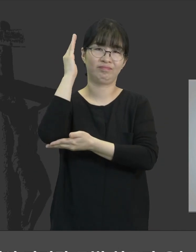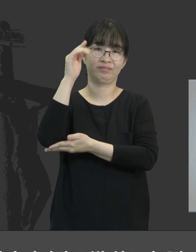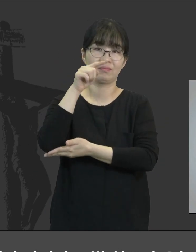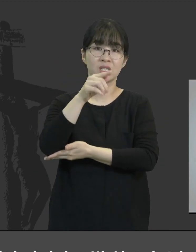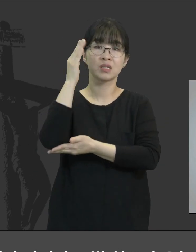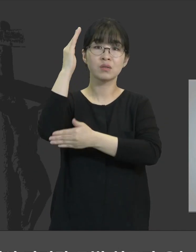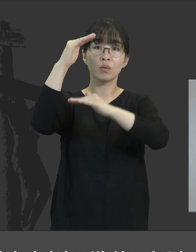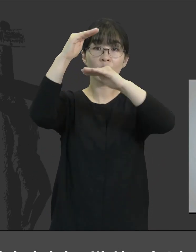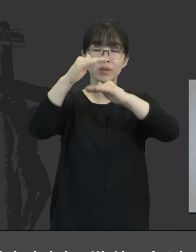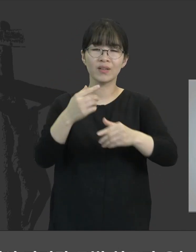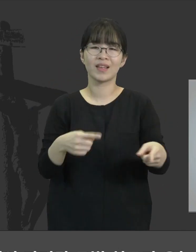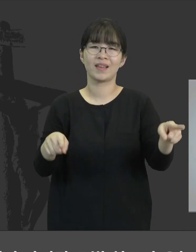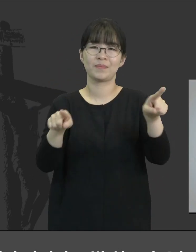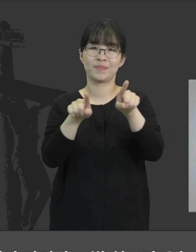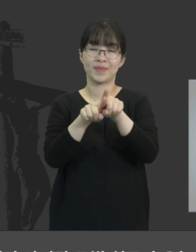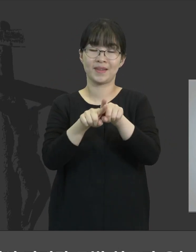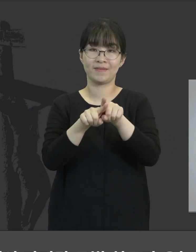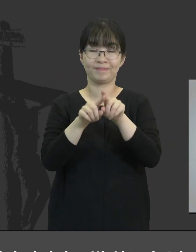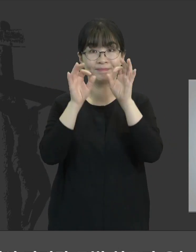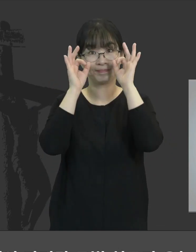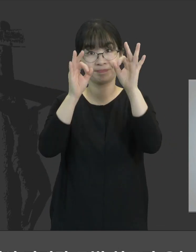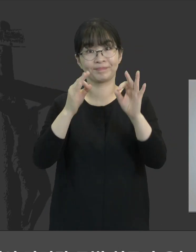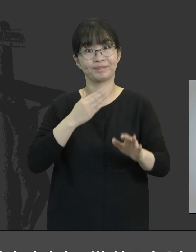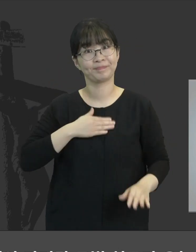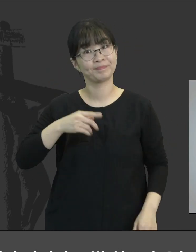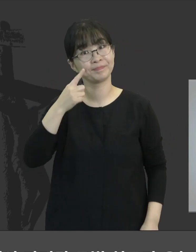함께 살펴볼 신명기입니다.